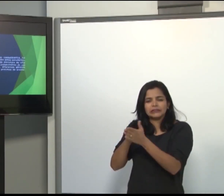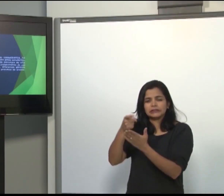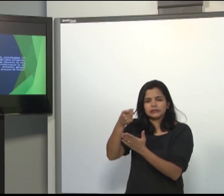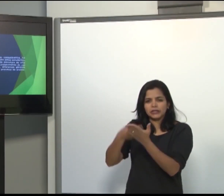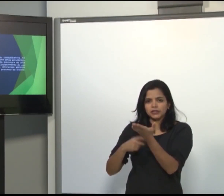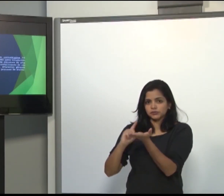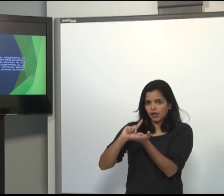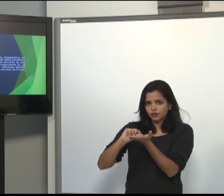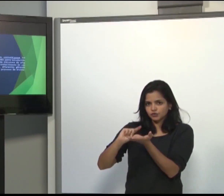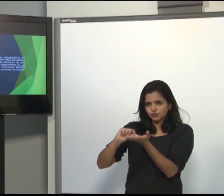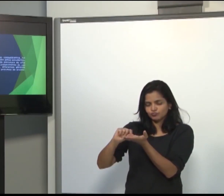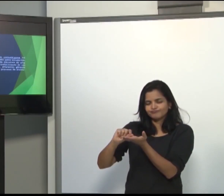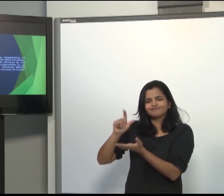No artigo de Albres